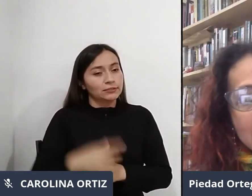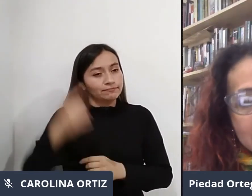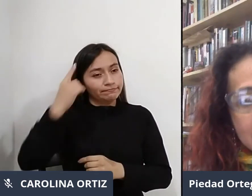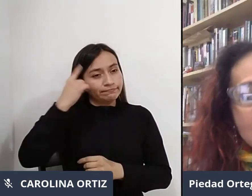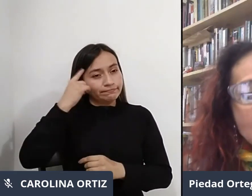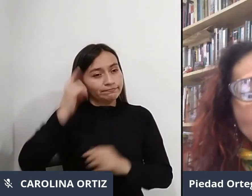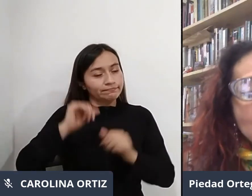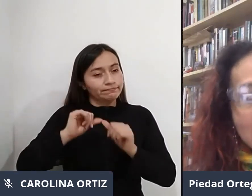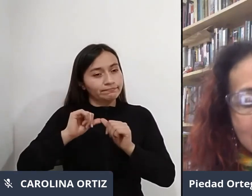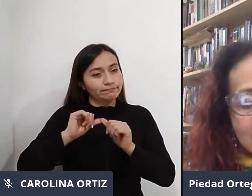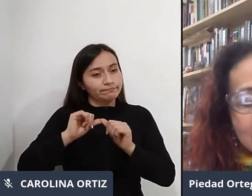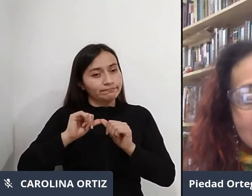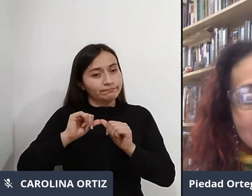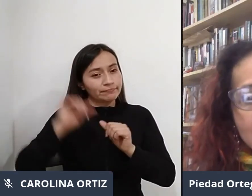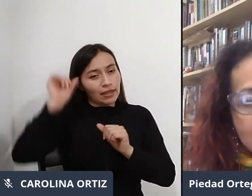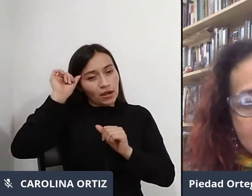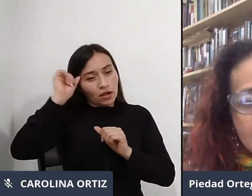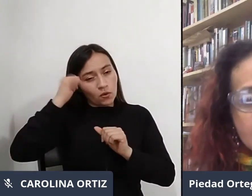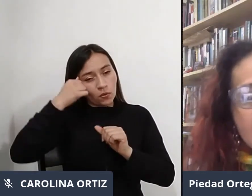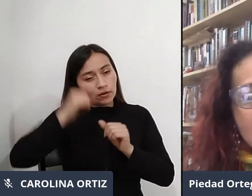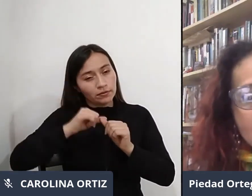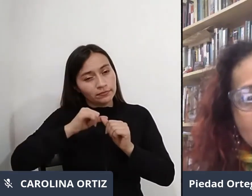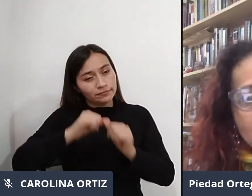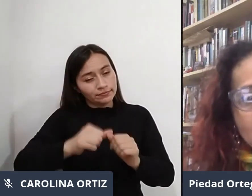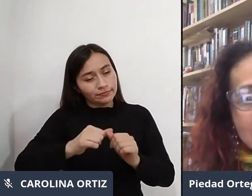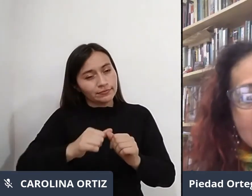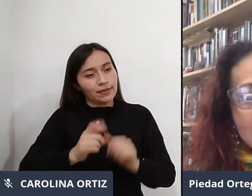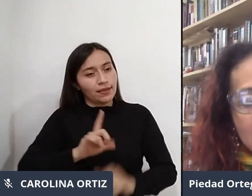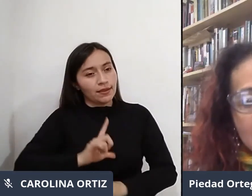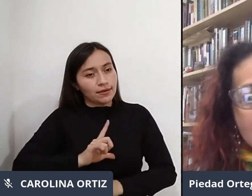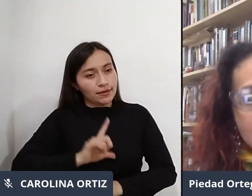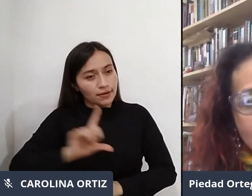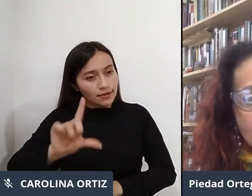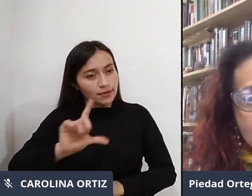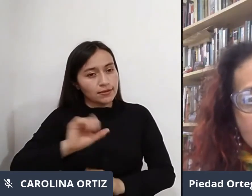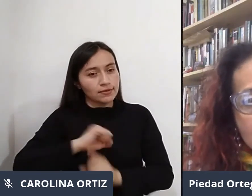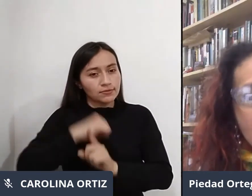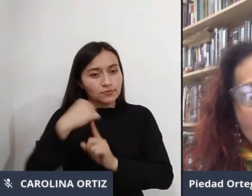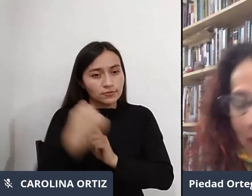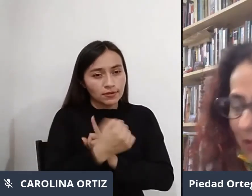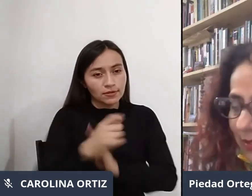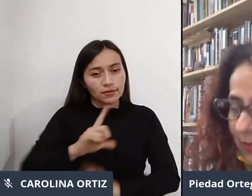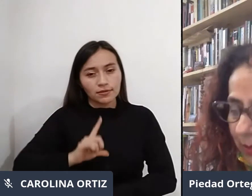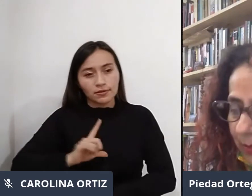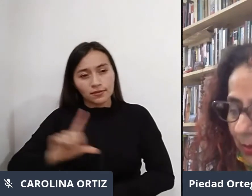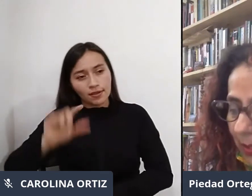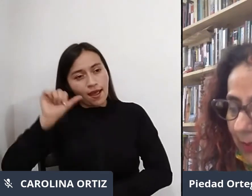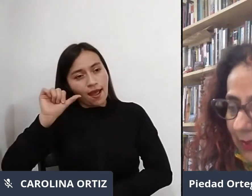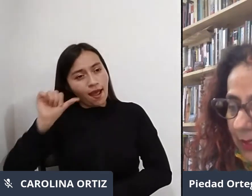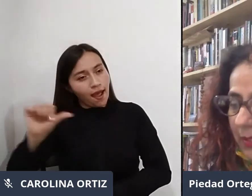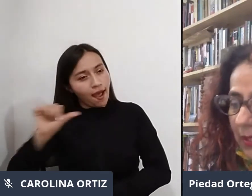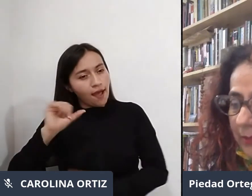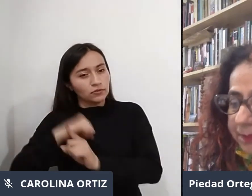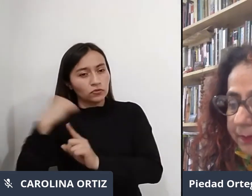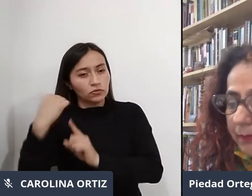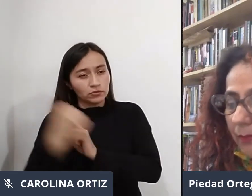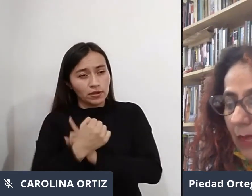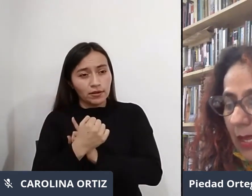la memoria de tantos líderes y lideresas sociales que han sido asesinados en este tiempo de la